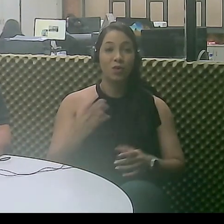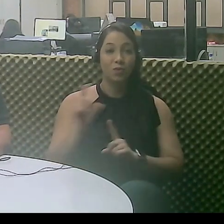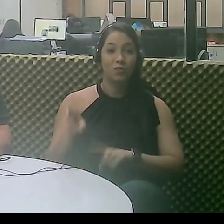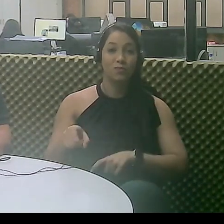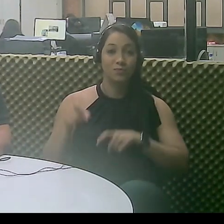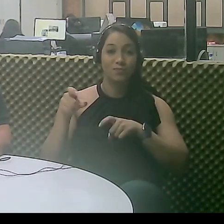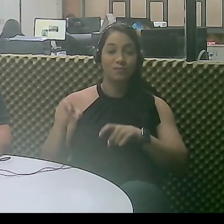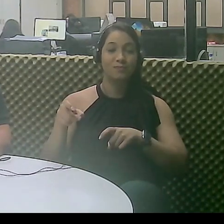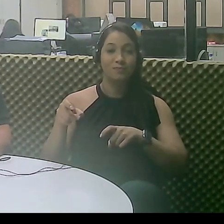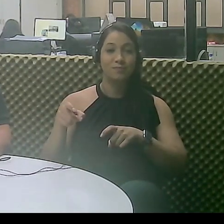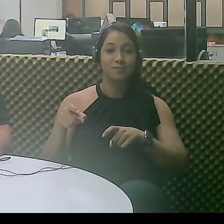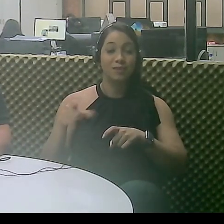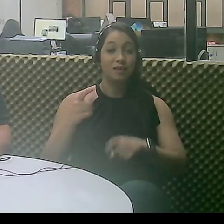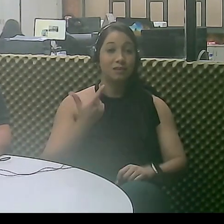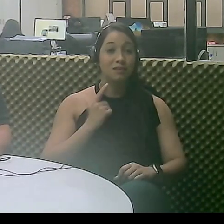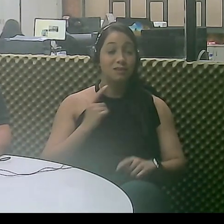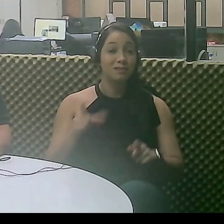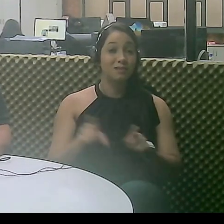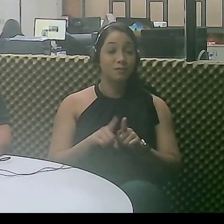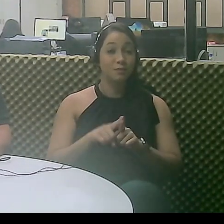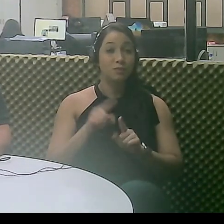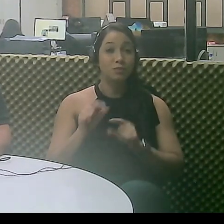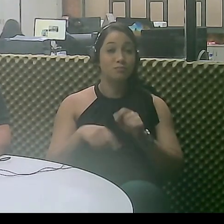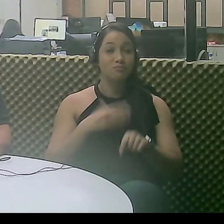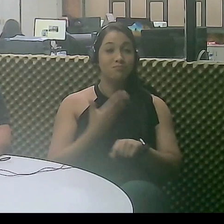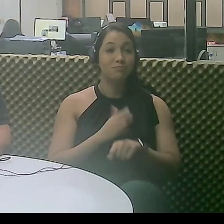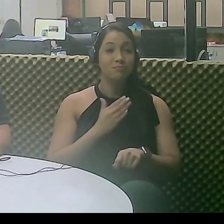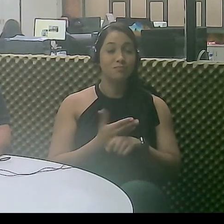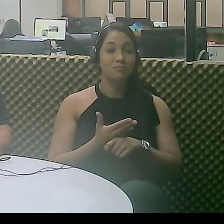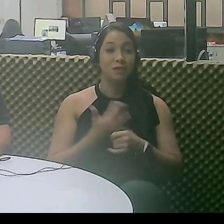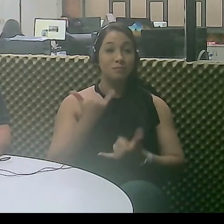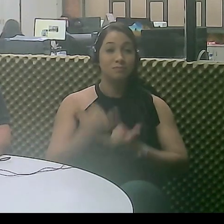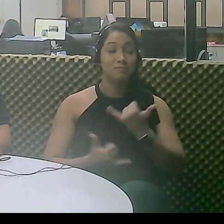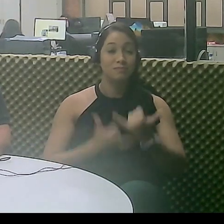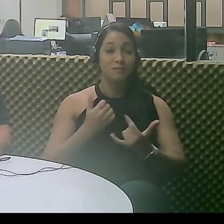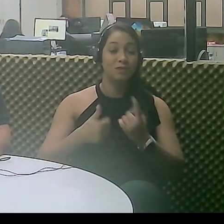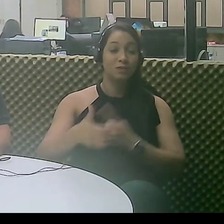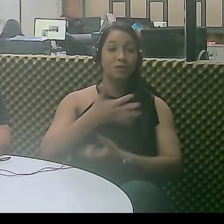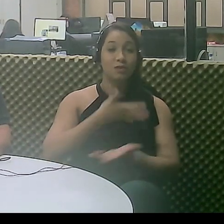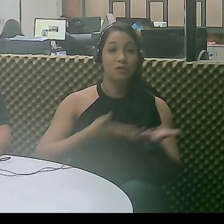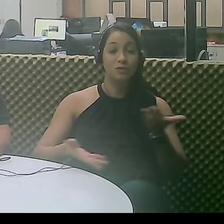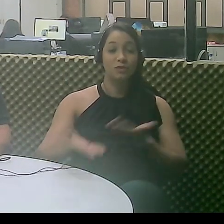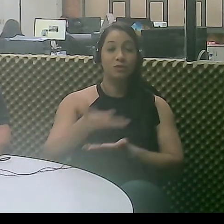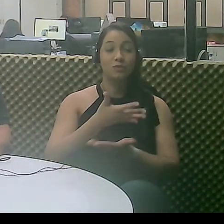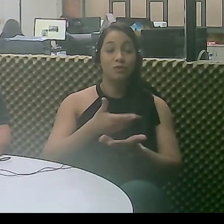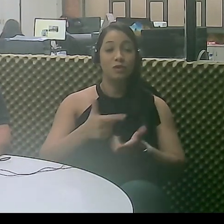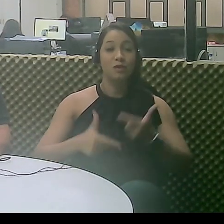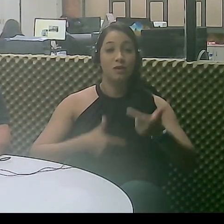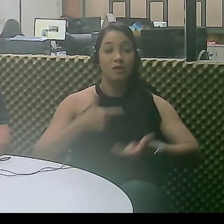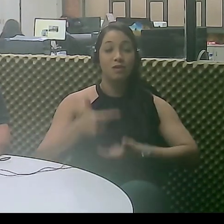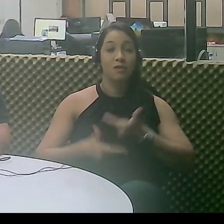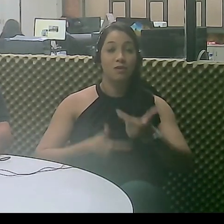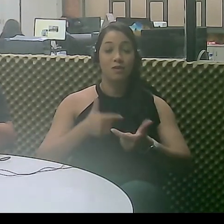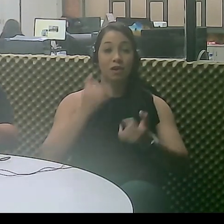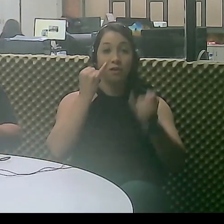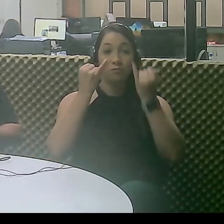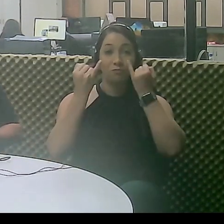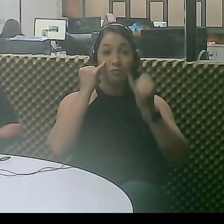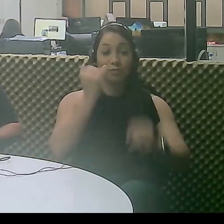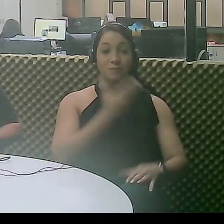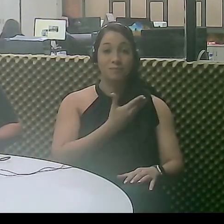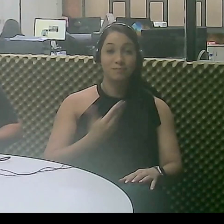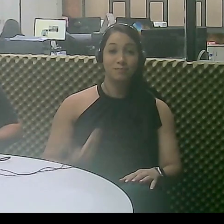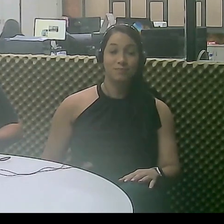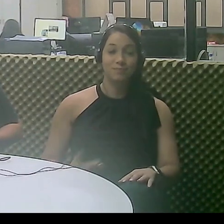Agro. Estão previstas também atividades de entretenimento, socialização, serviços e informações